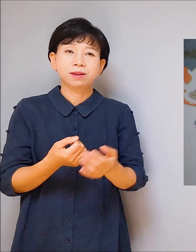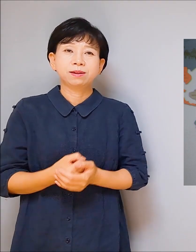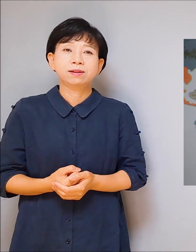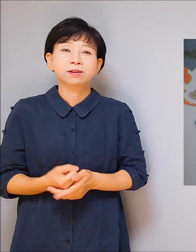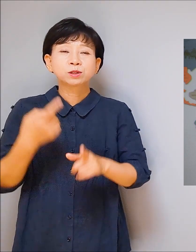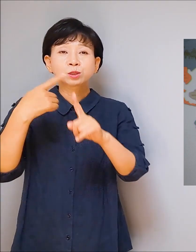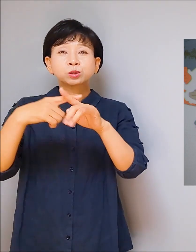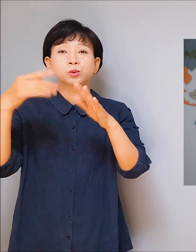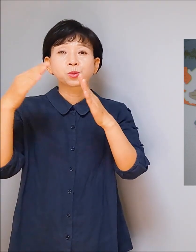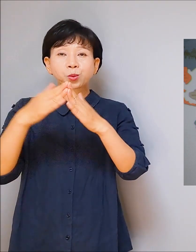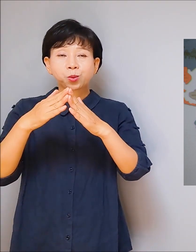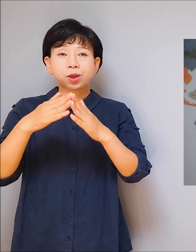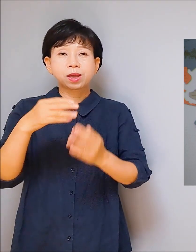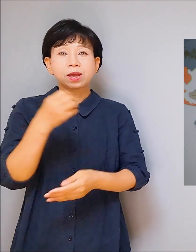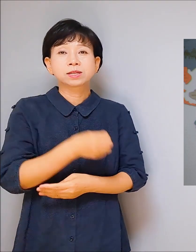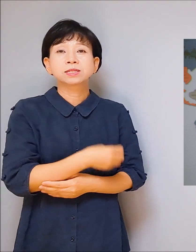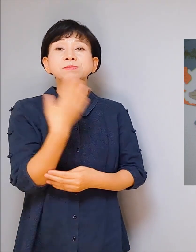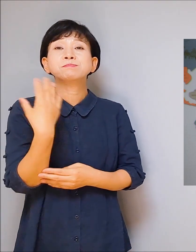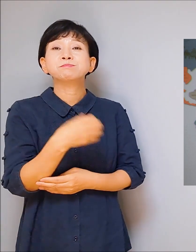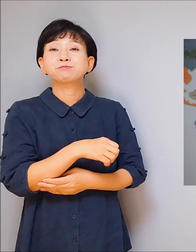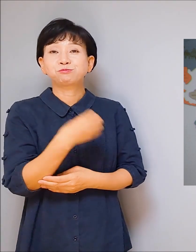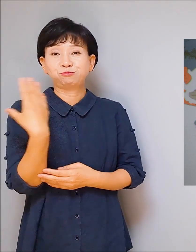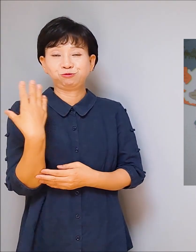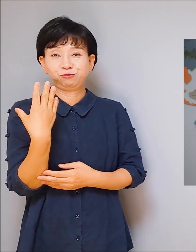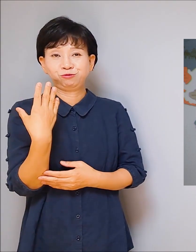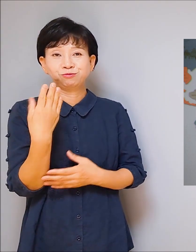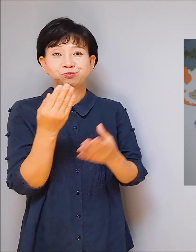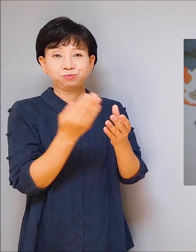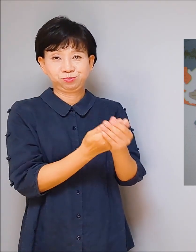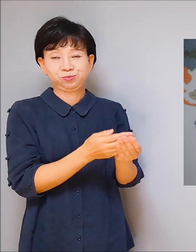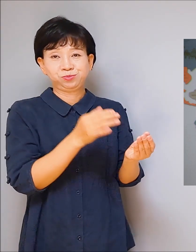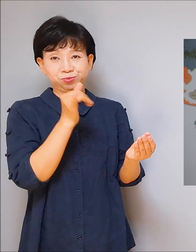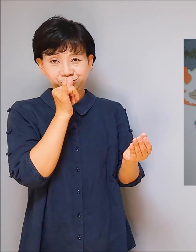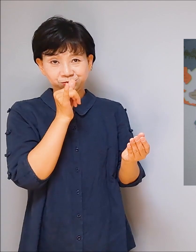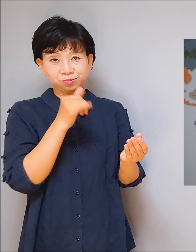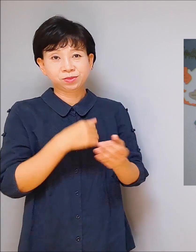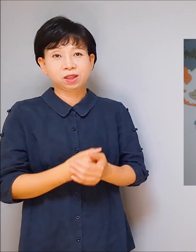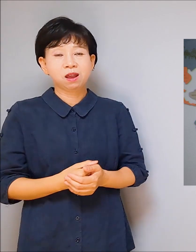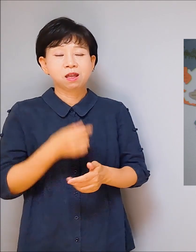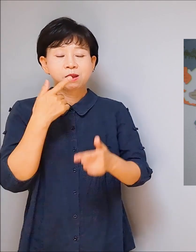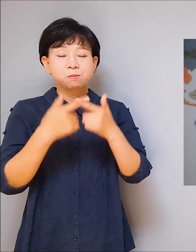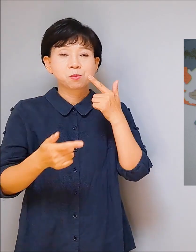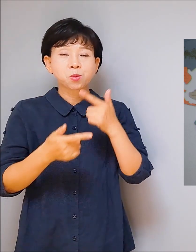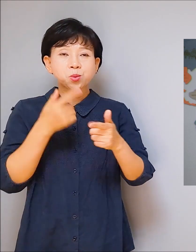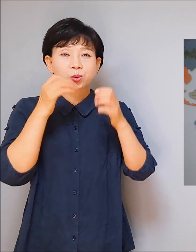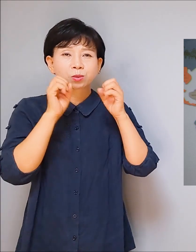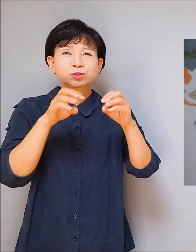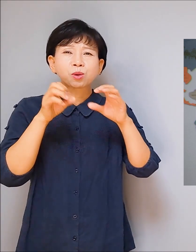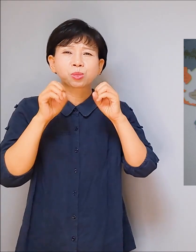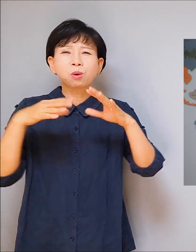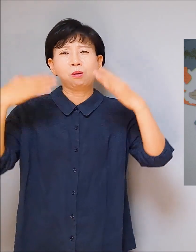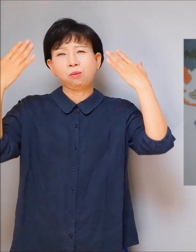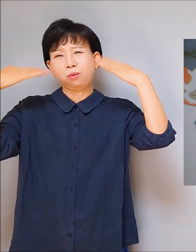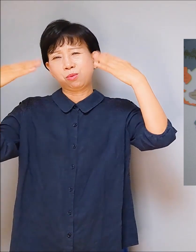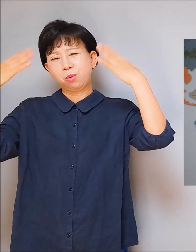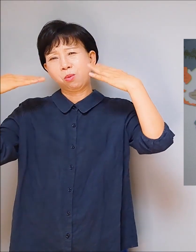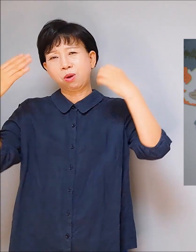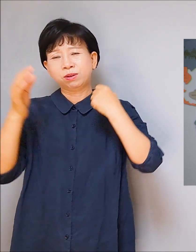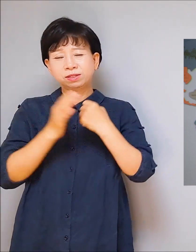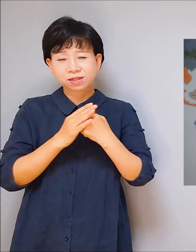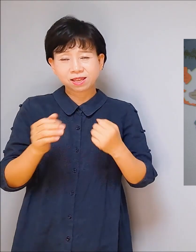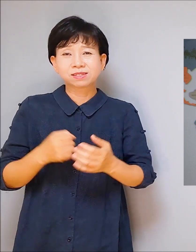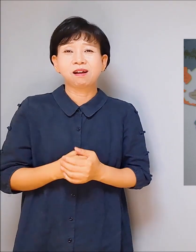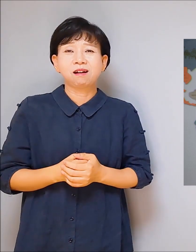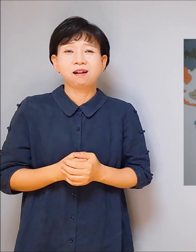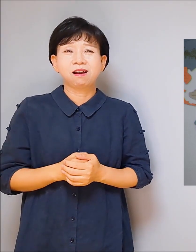하나 삽지되어져 있었습니다. 이전에 이미 받으신 겁니다. 목요 전도가 너무 더워지고 해서 개인 전도로 좀